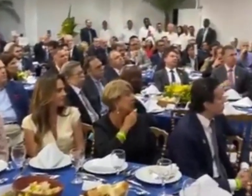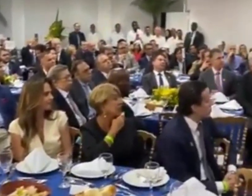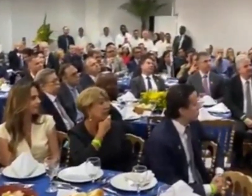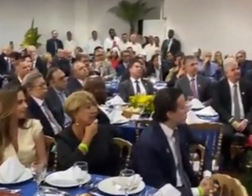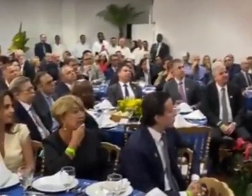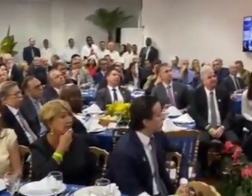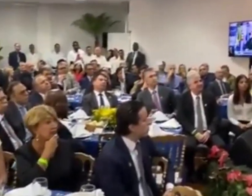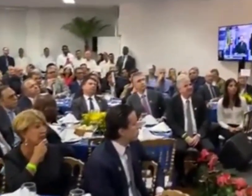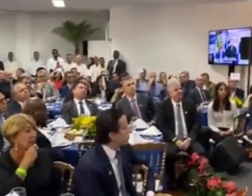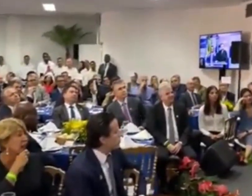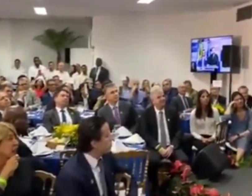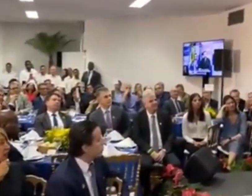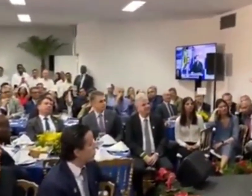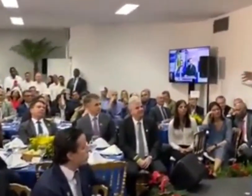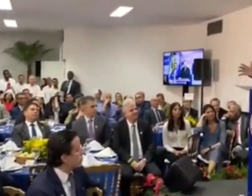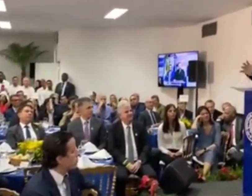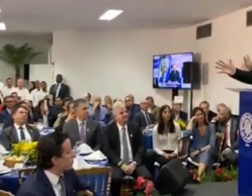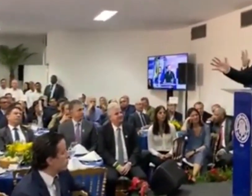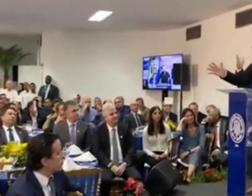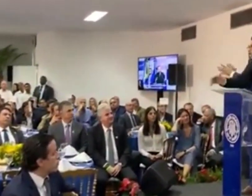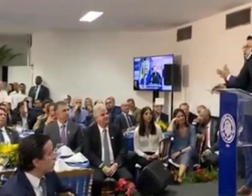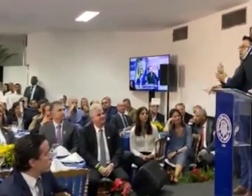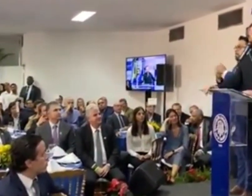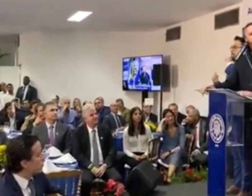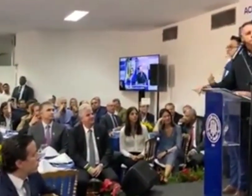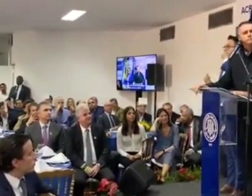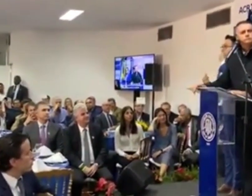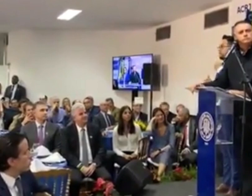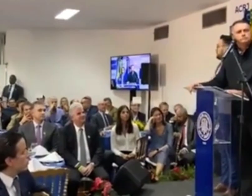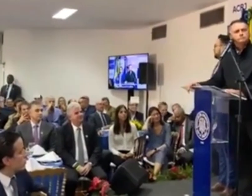padaria. Eu acho que ninguém nunca viu.